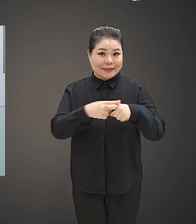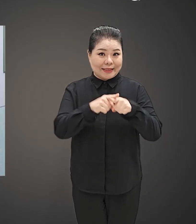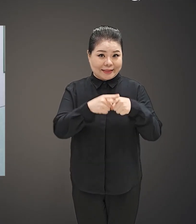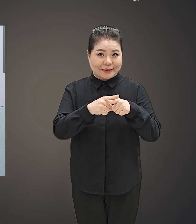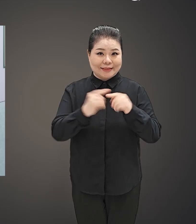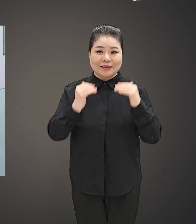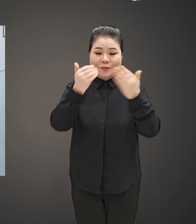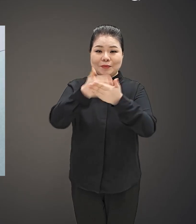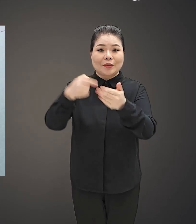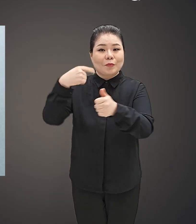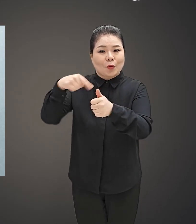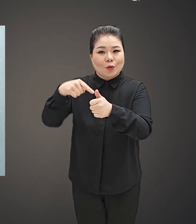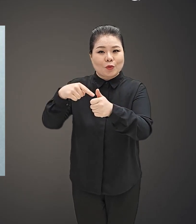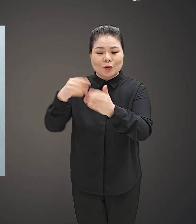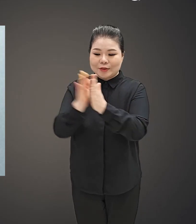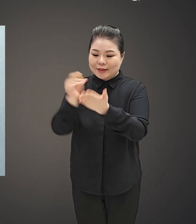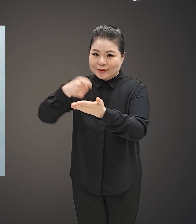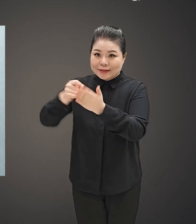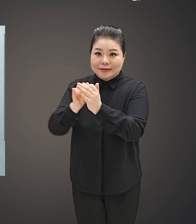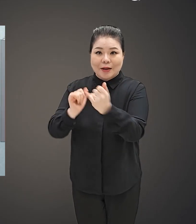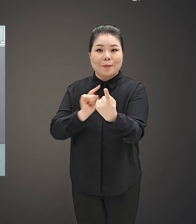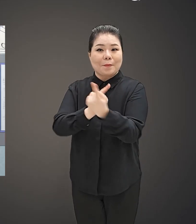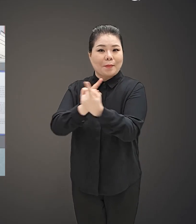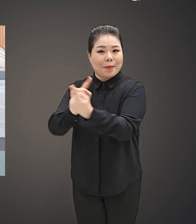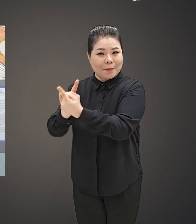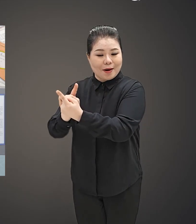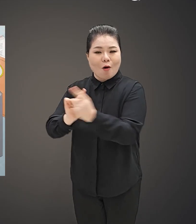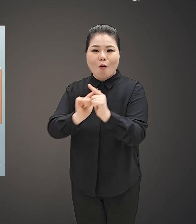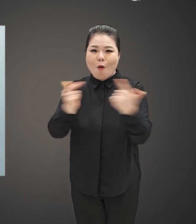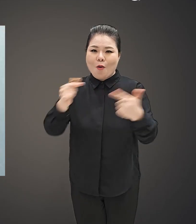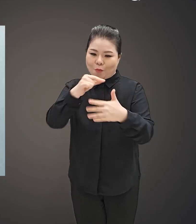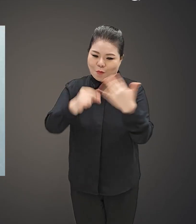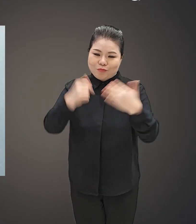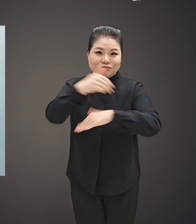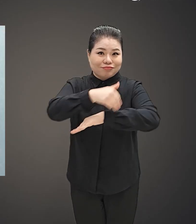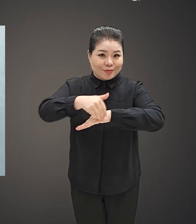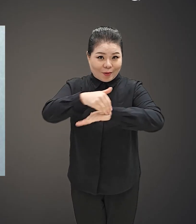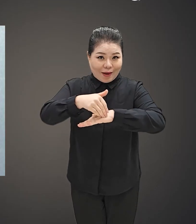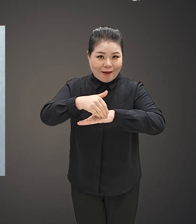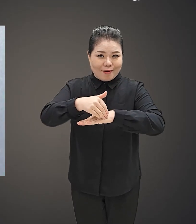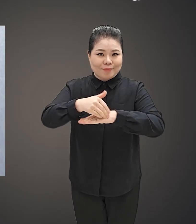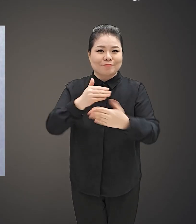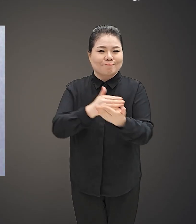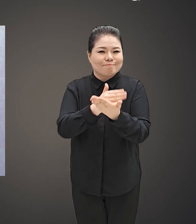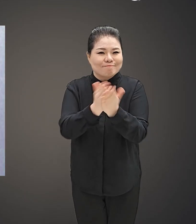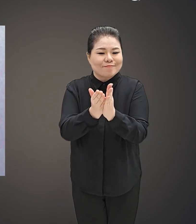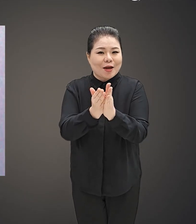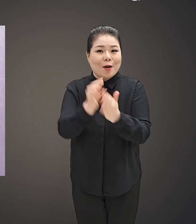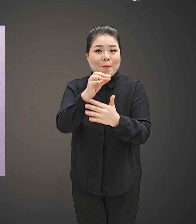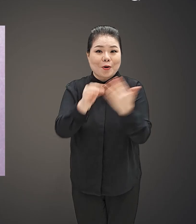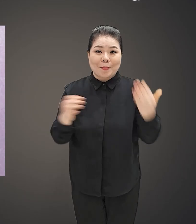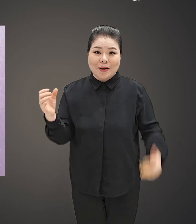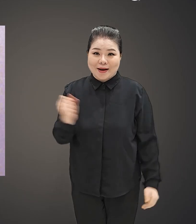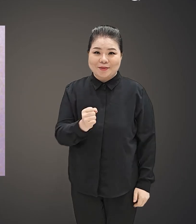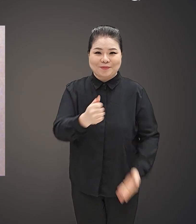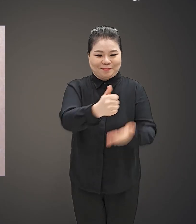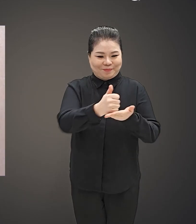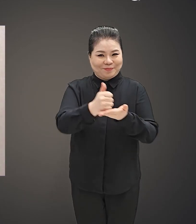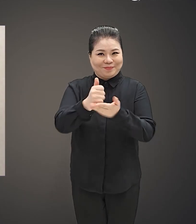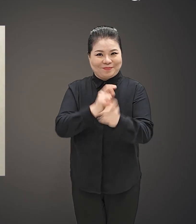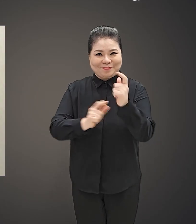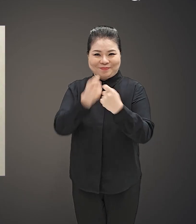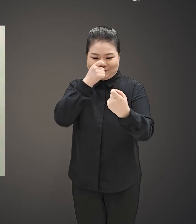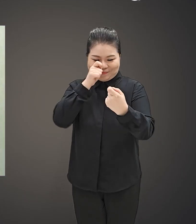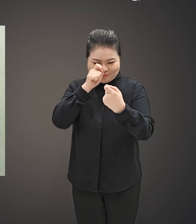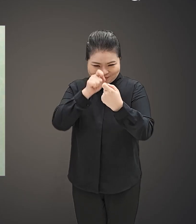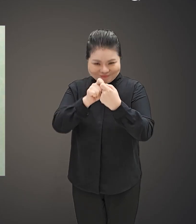성인 그림 교실, 작가와의 만남 등 다양한 활동을 기획하고 게릴라전을 방불케 하는 작전으로